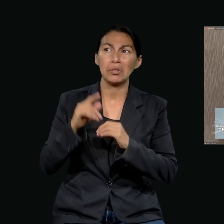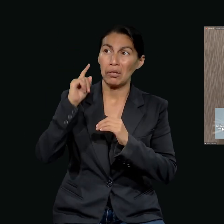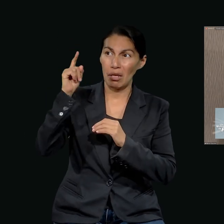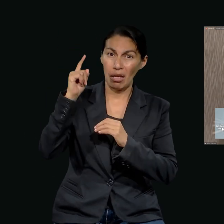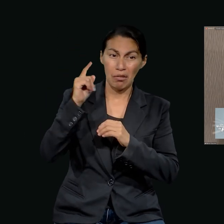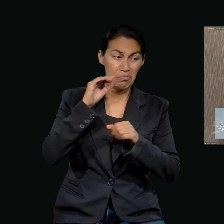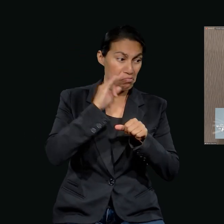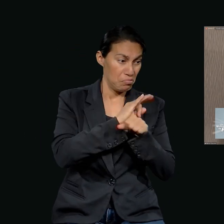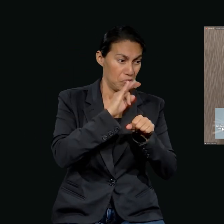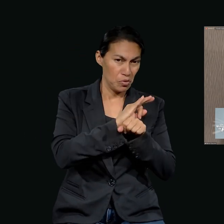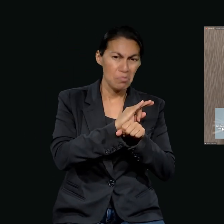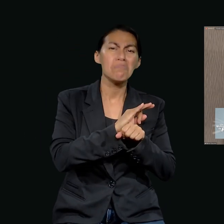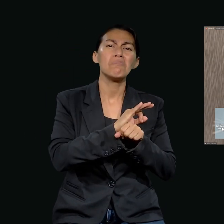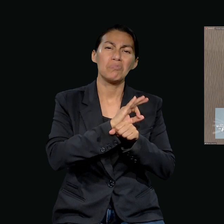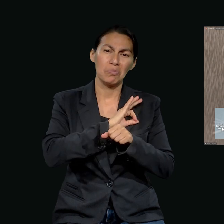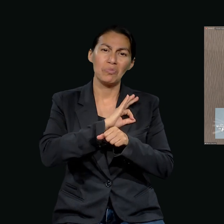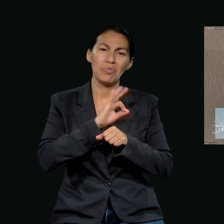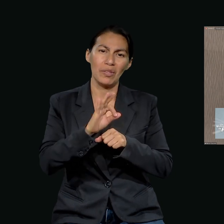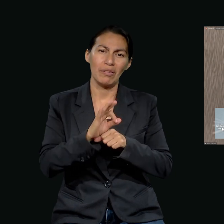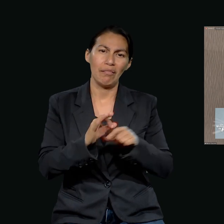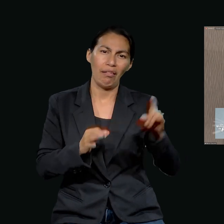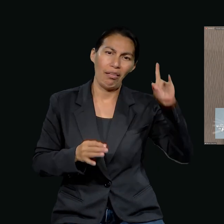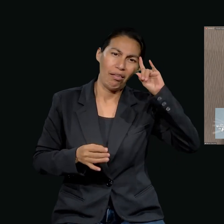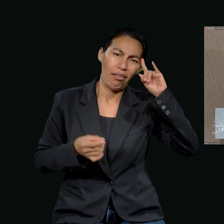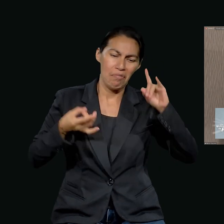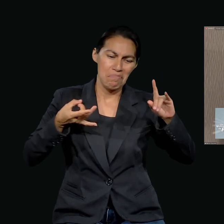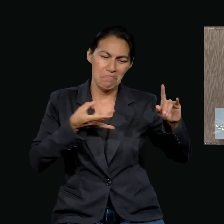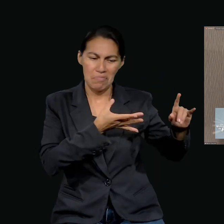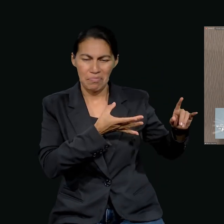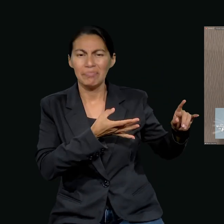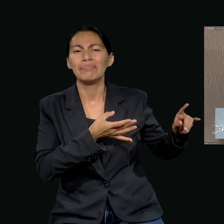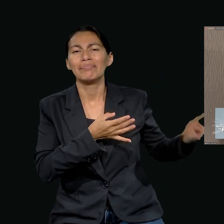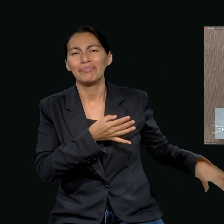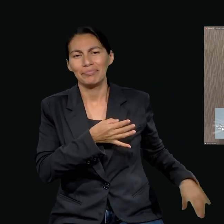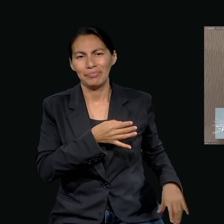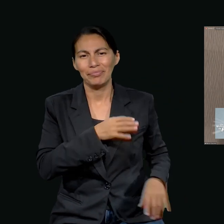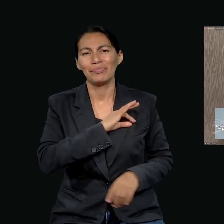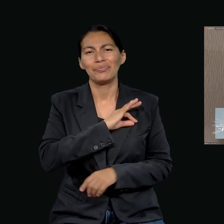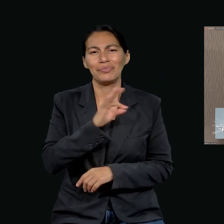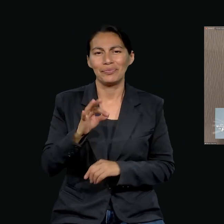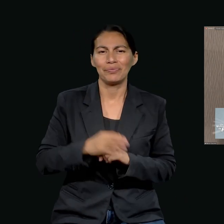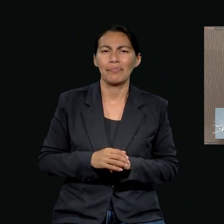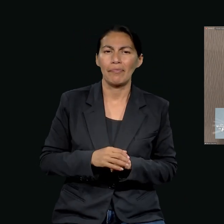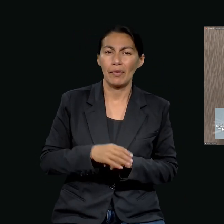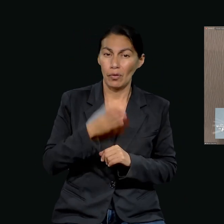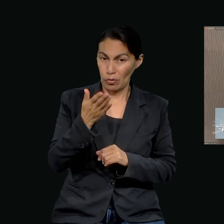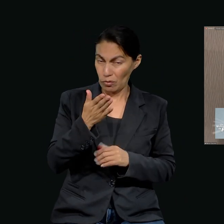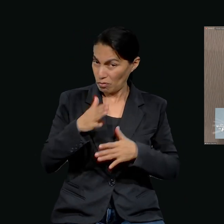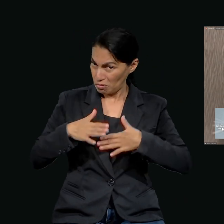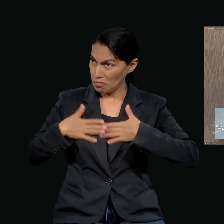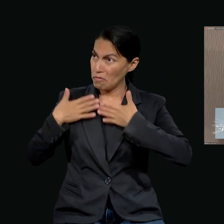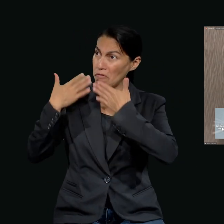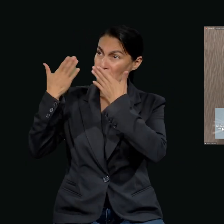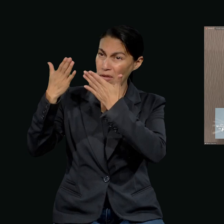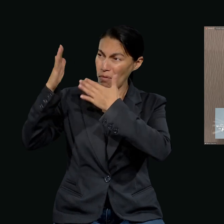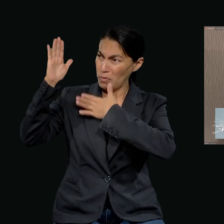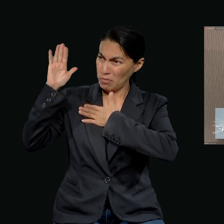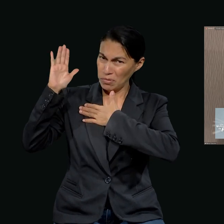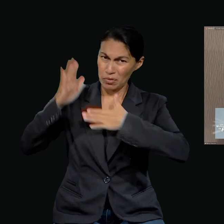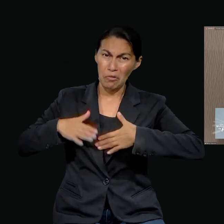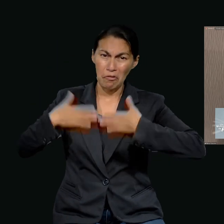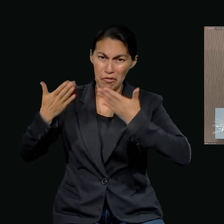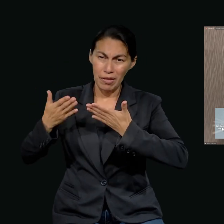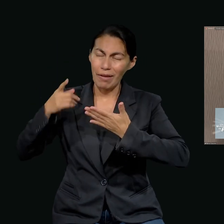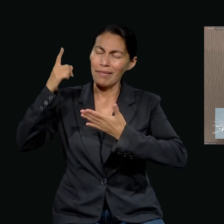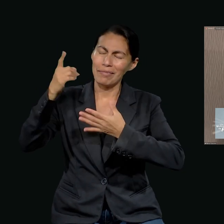Definitivamente El poder Es de Dios Y él es capaz De